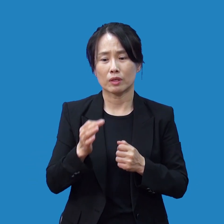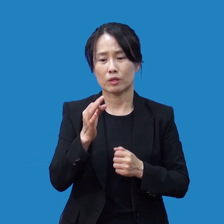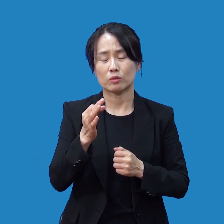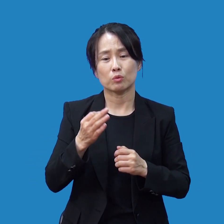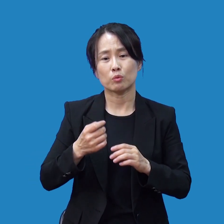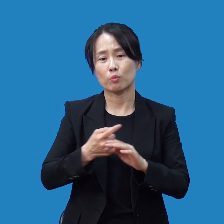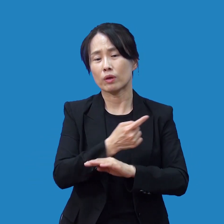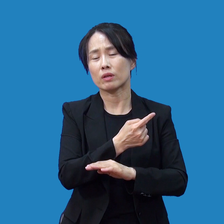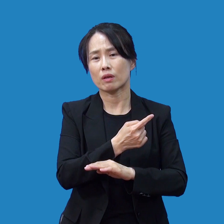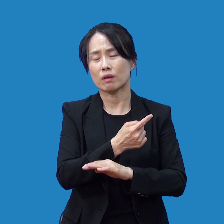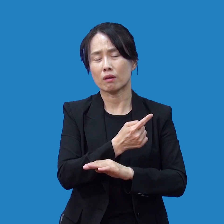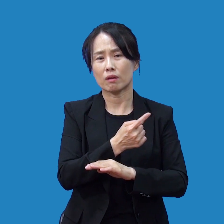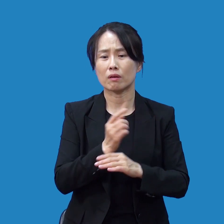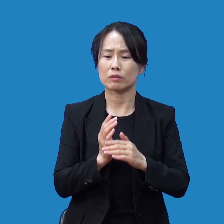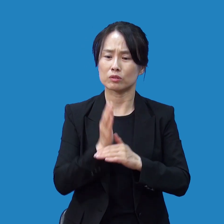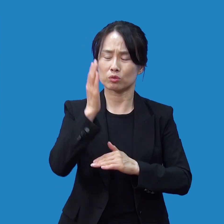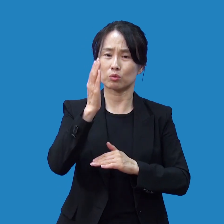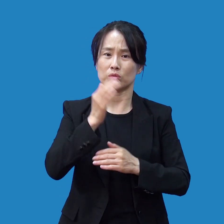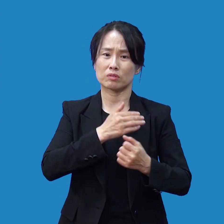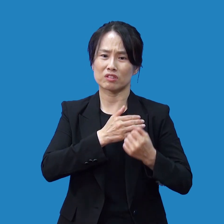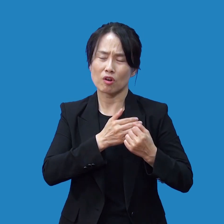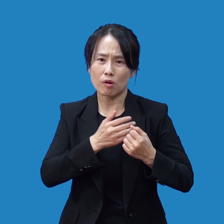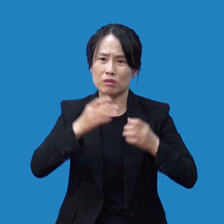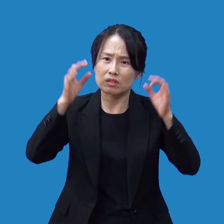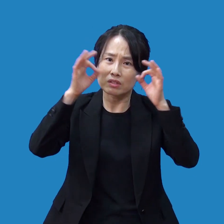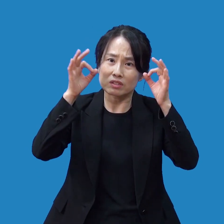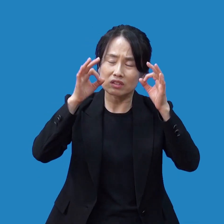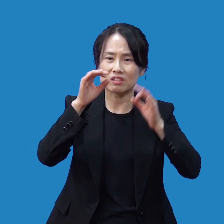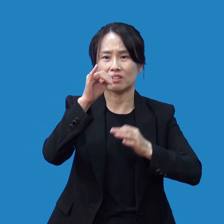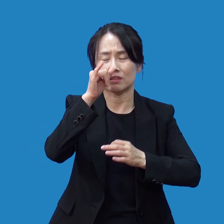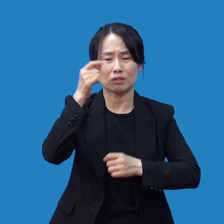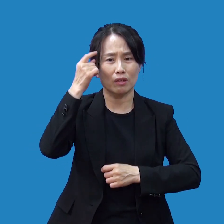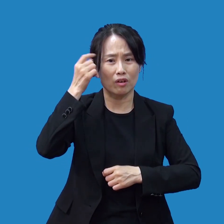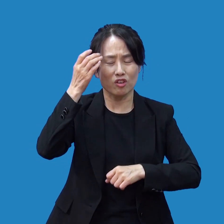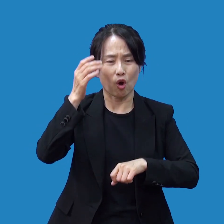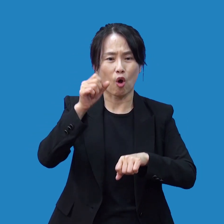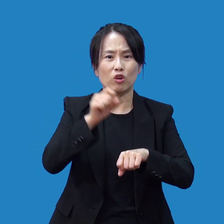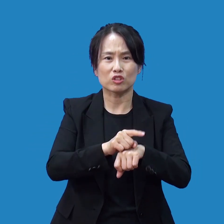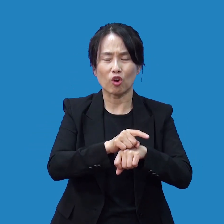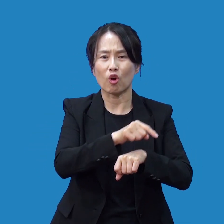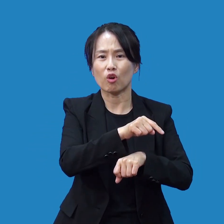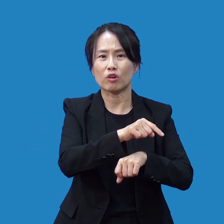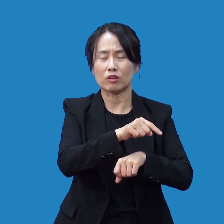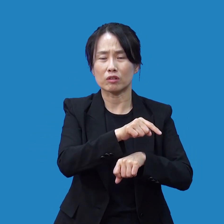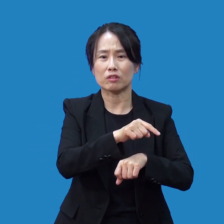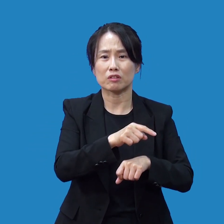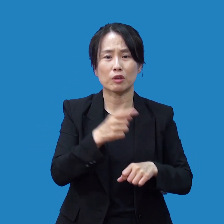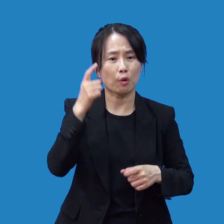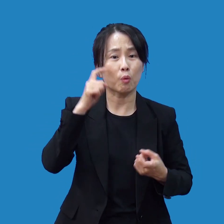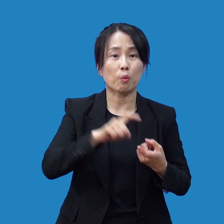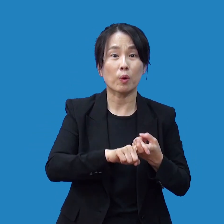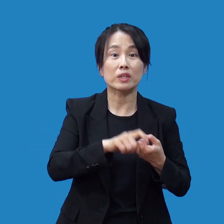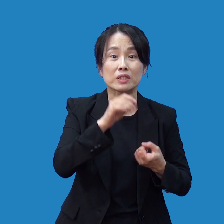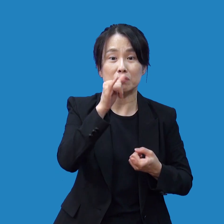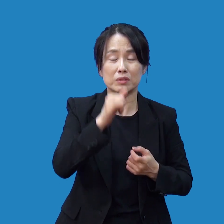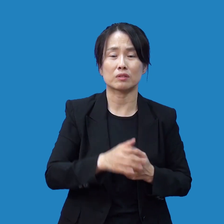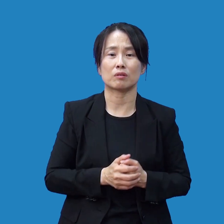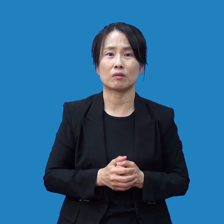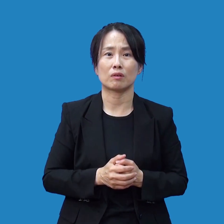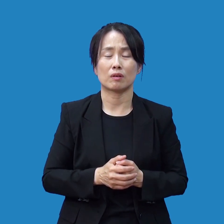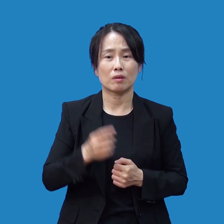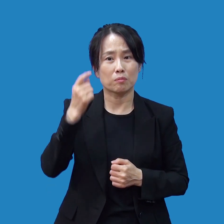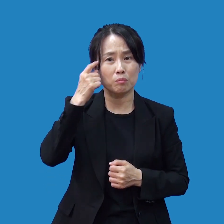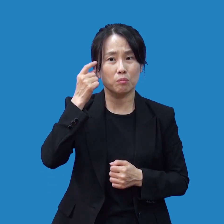돌립니다. 그래서 이 영적이라는 말을 쓰면 이 물질적인 것에는 좀 반대되는 것, 또